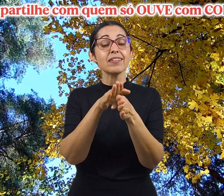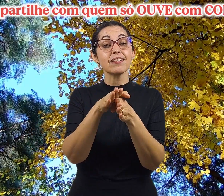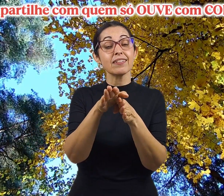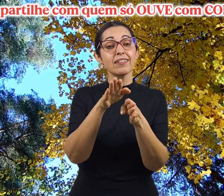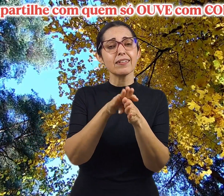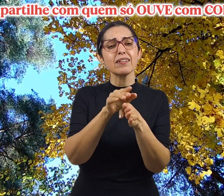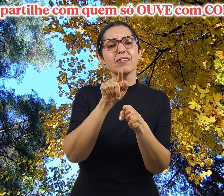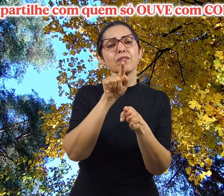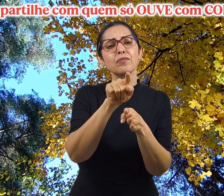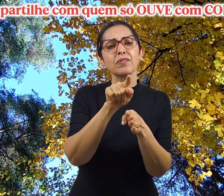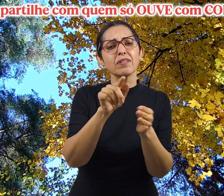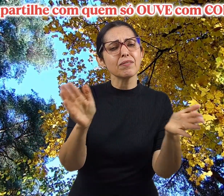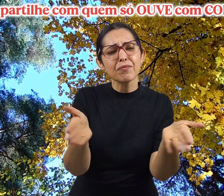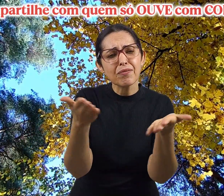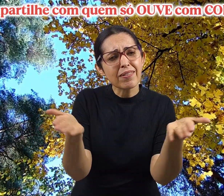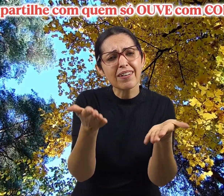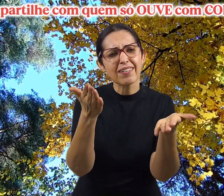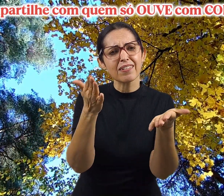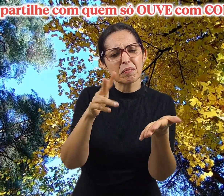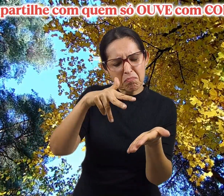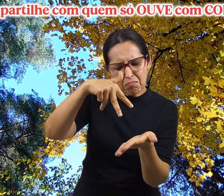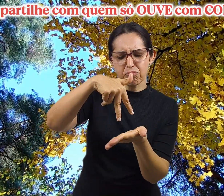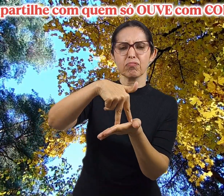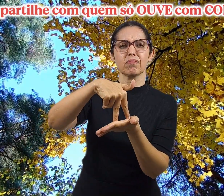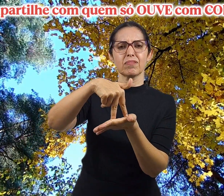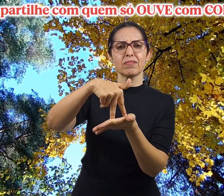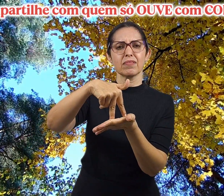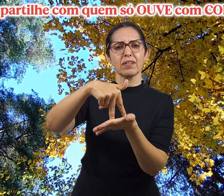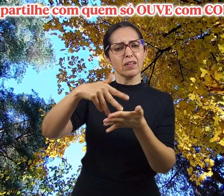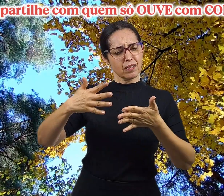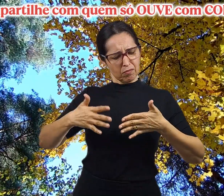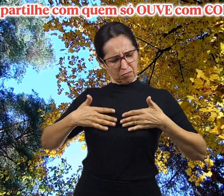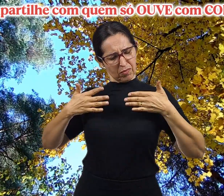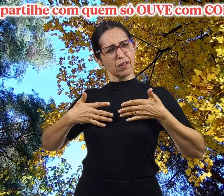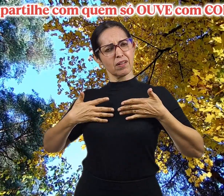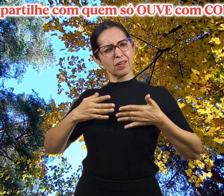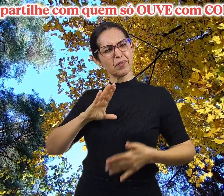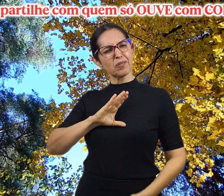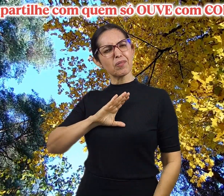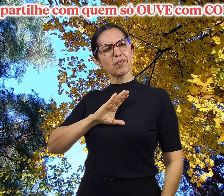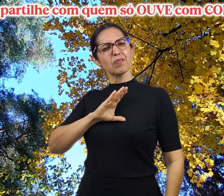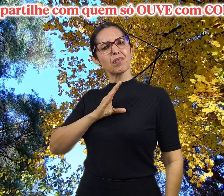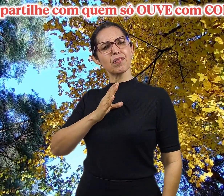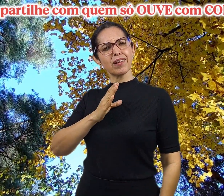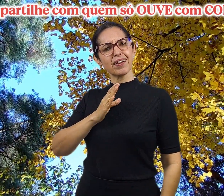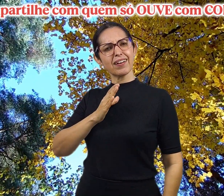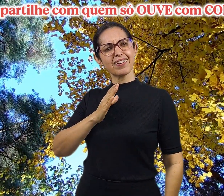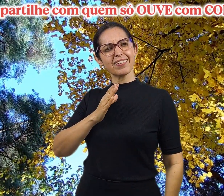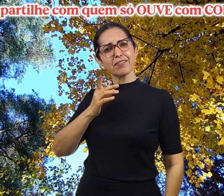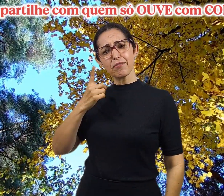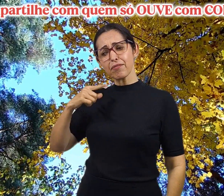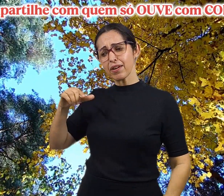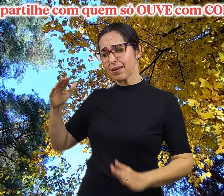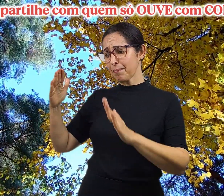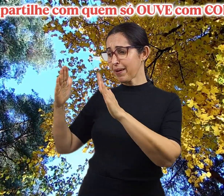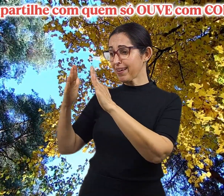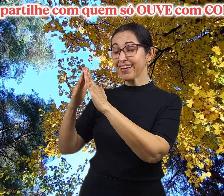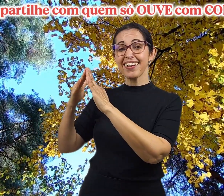é: levanta-te, anima-te, sobe a Betel. Você já subiu a Betel,